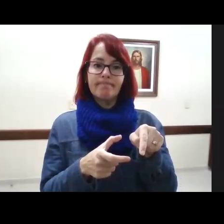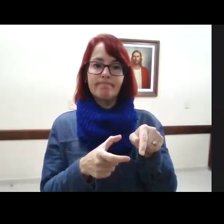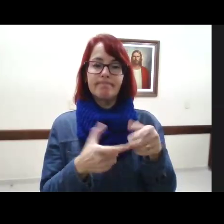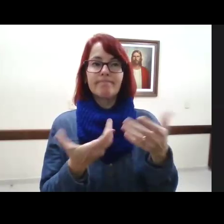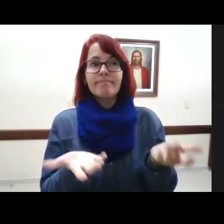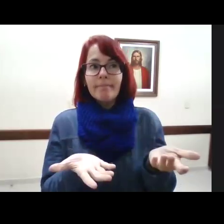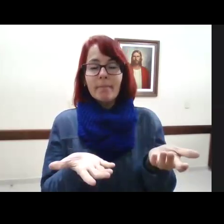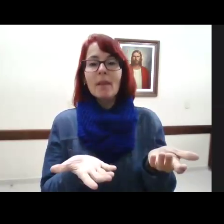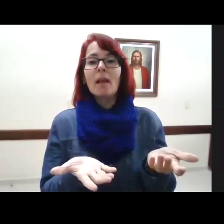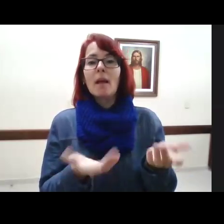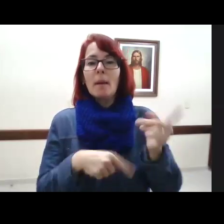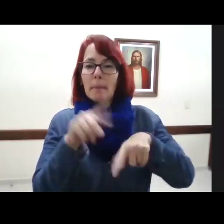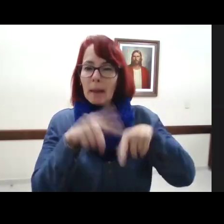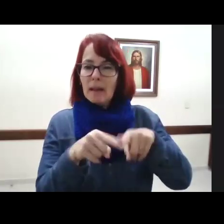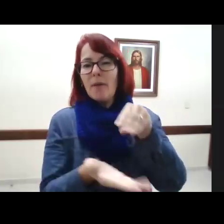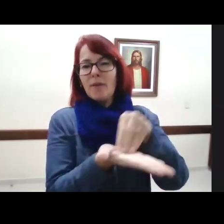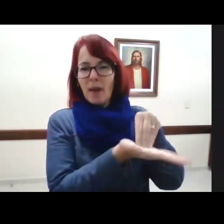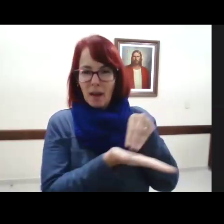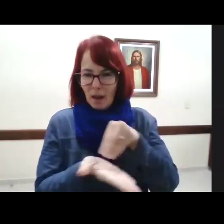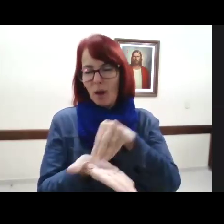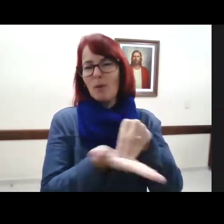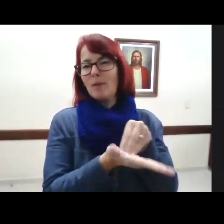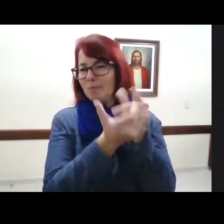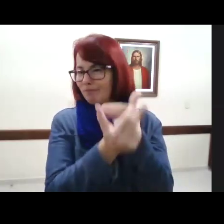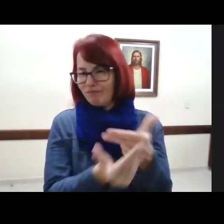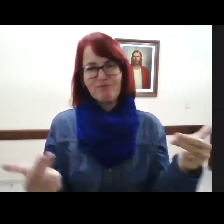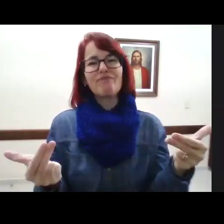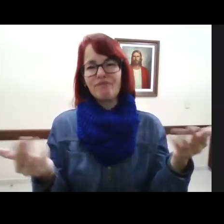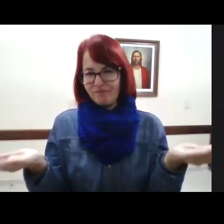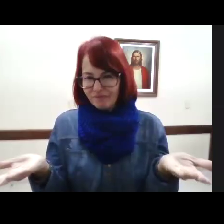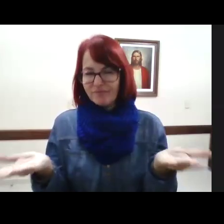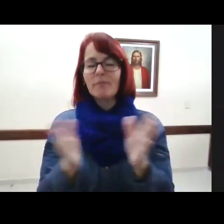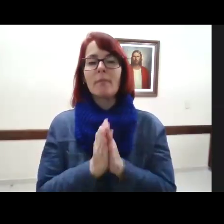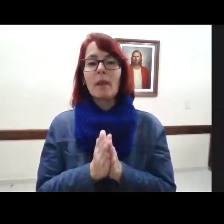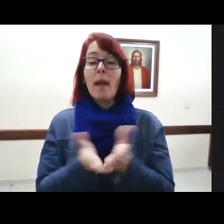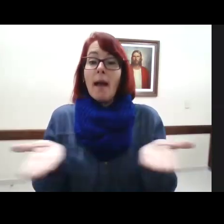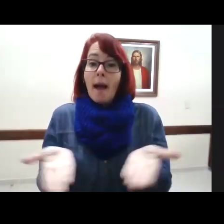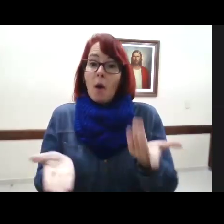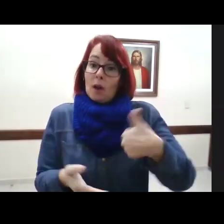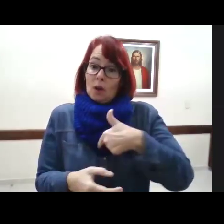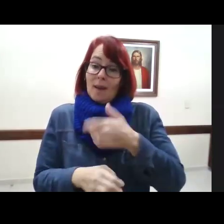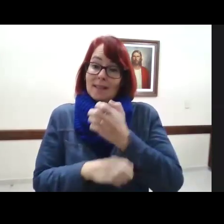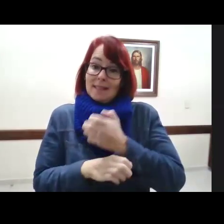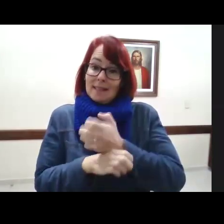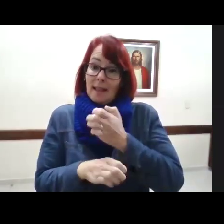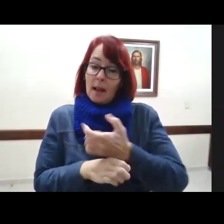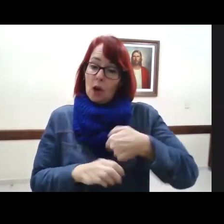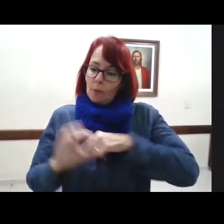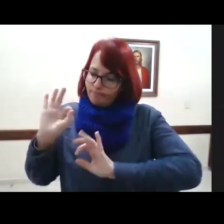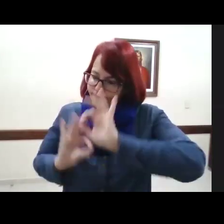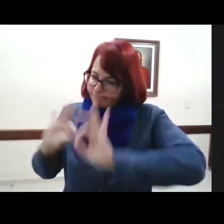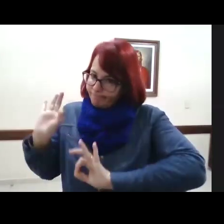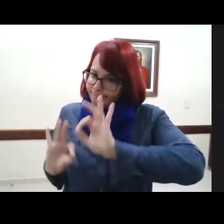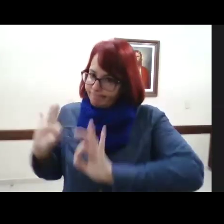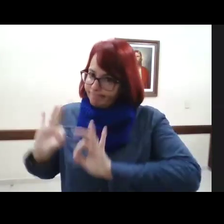da carência de muitos produtos, né? E nesse ano, nós, como estaca, nós estamos nos organizando para